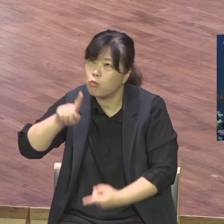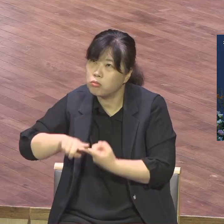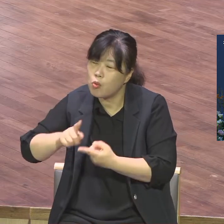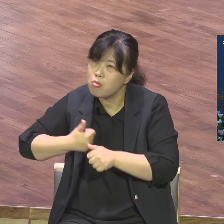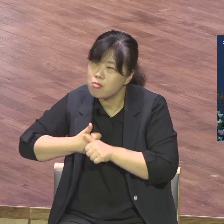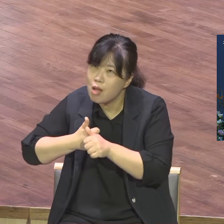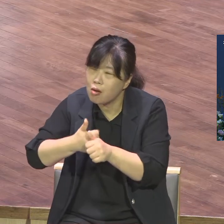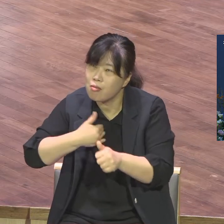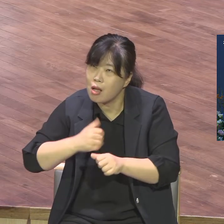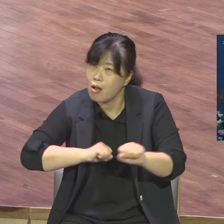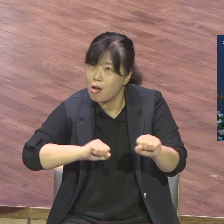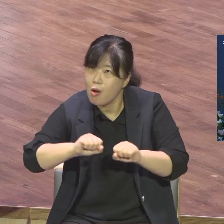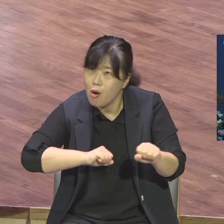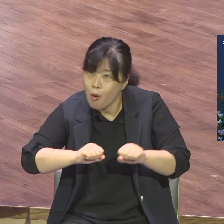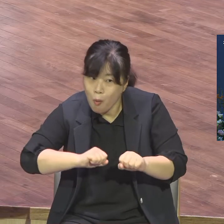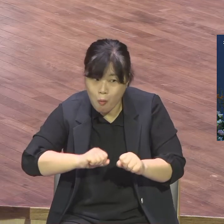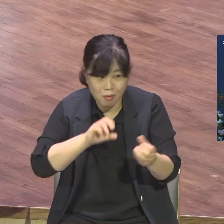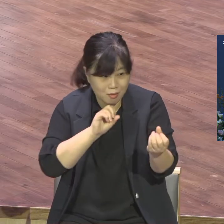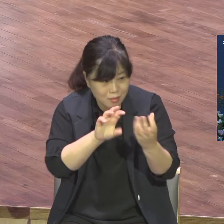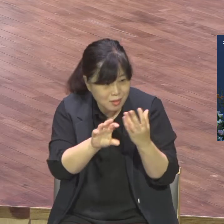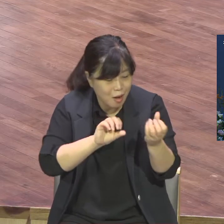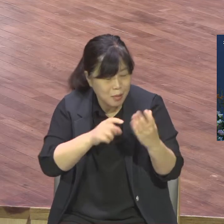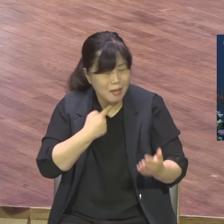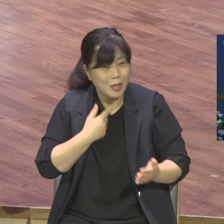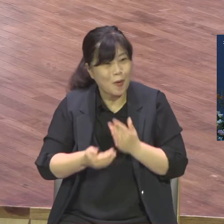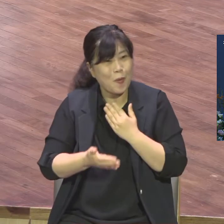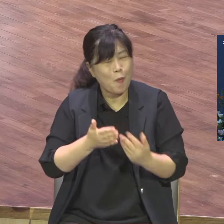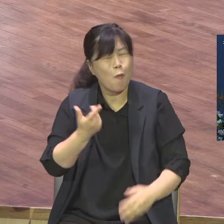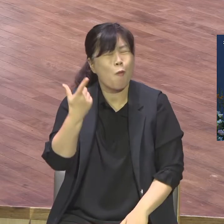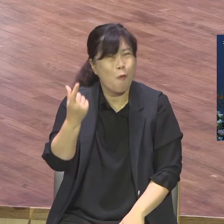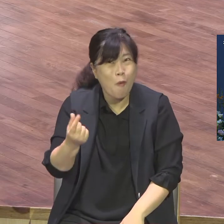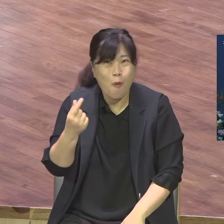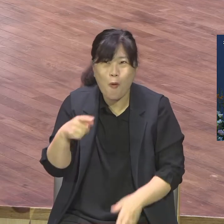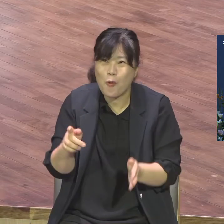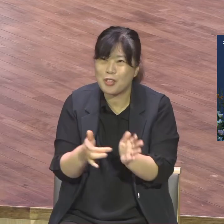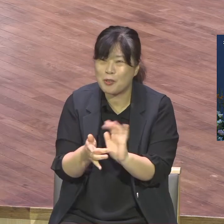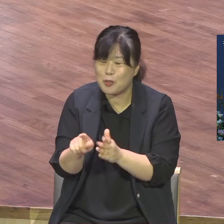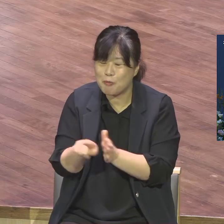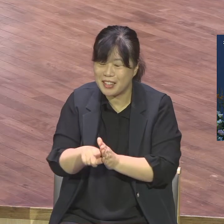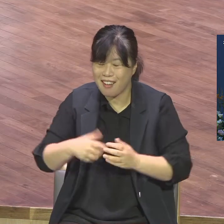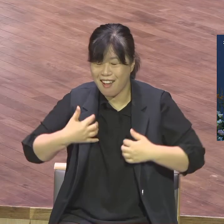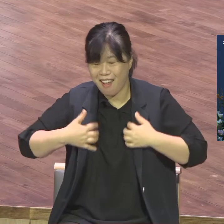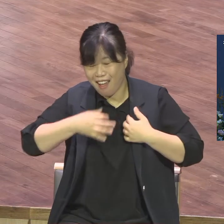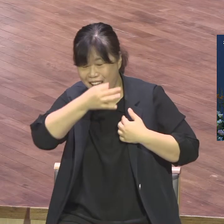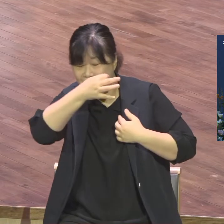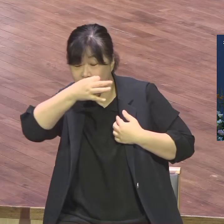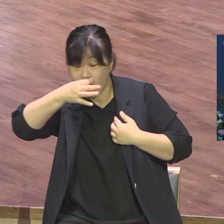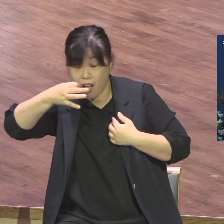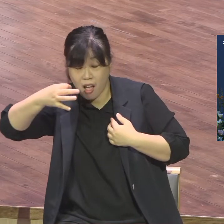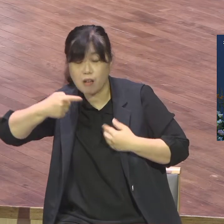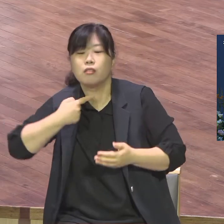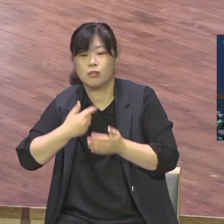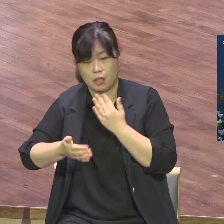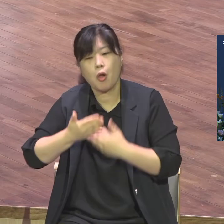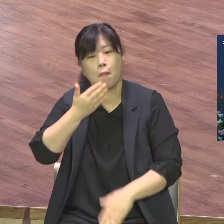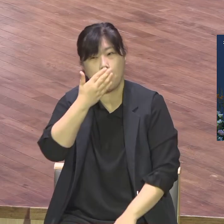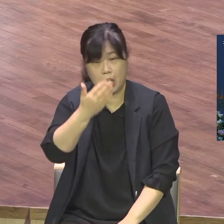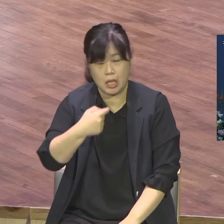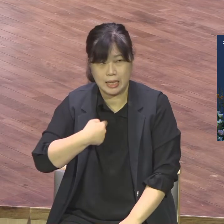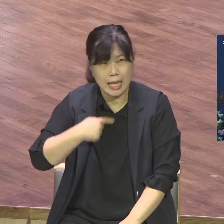거구나. 내 생각과 내 고집과 내 모든 걸 내려놓고 말씀 따라가야 되겠구나.